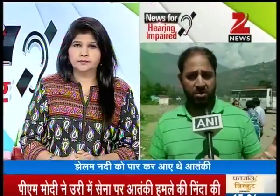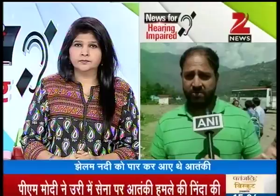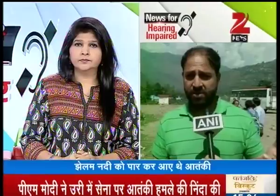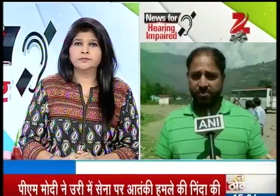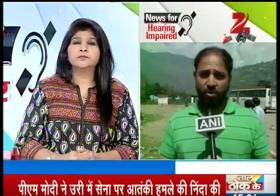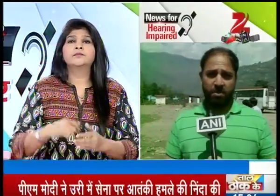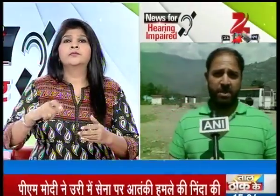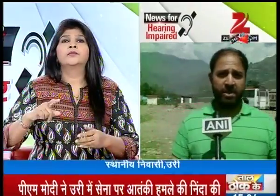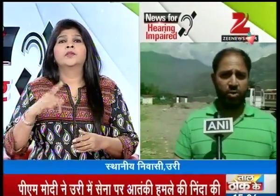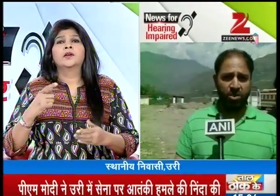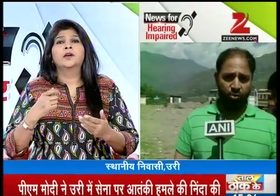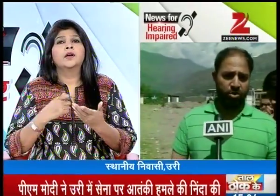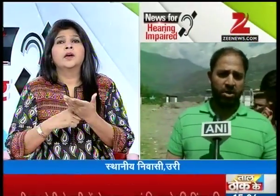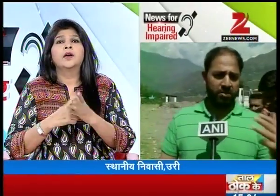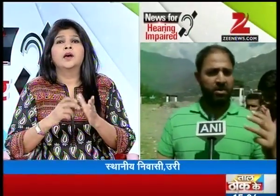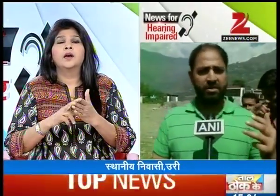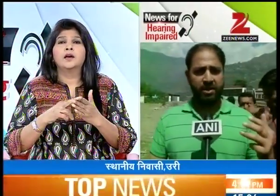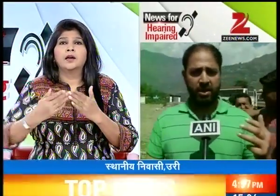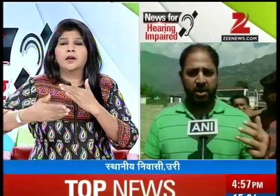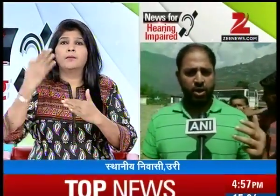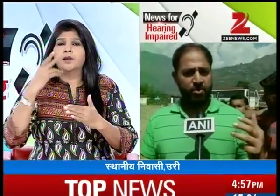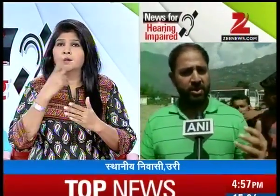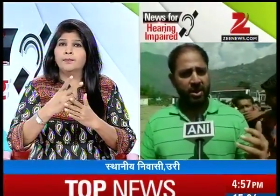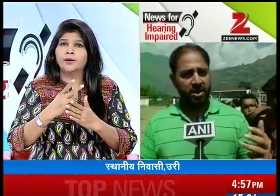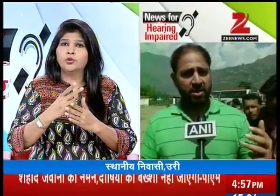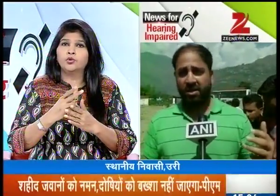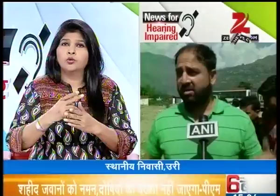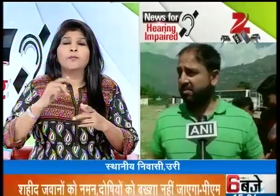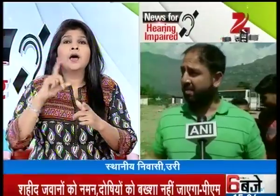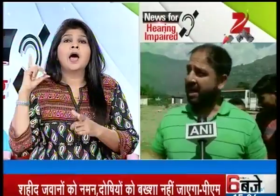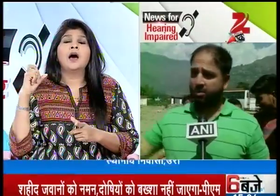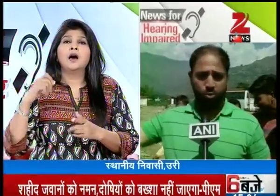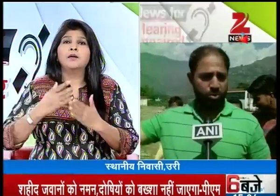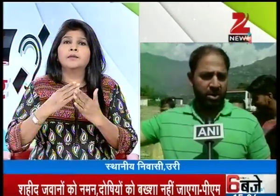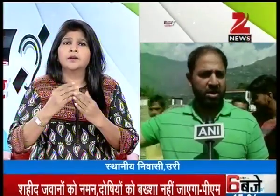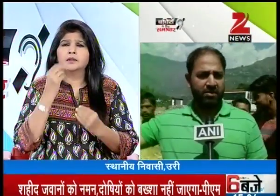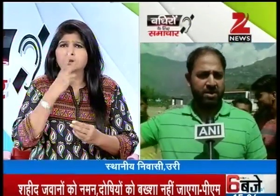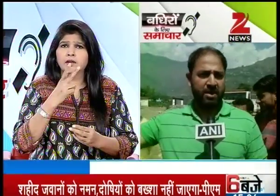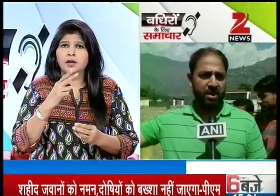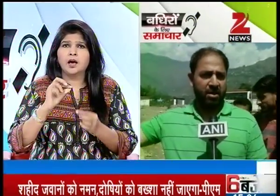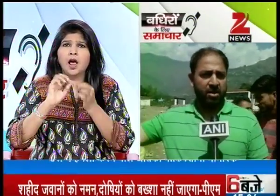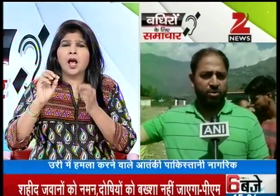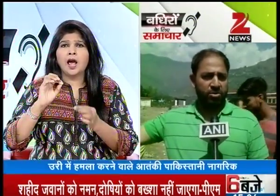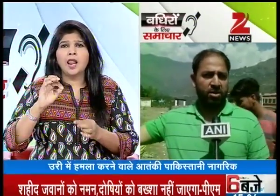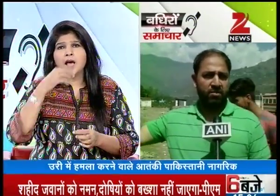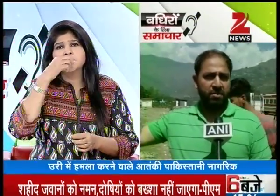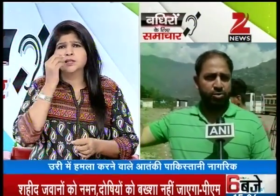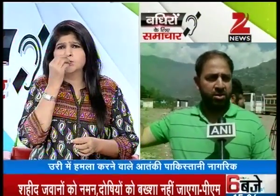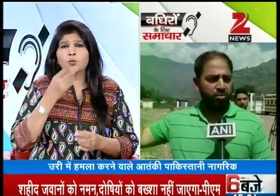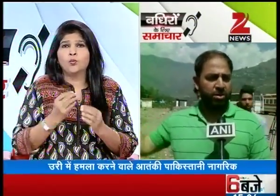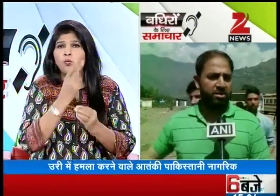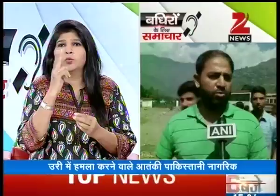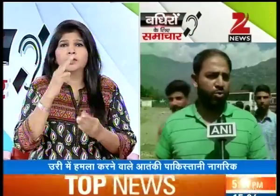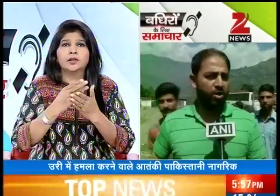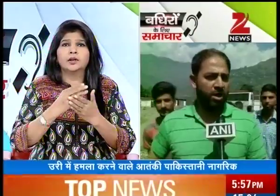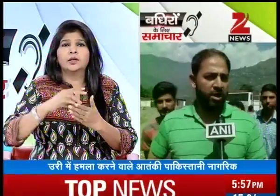मेरा जो फर्स्ट फ्लोर में मेरे बेडरूम का व्यू जो है आर्मी की तरफ है, तो मैंने देखा कि यहाँ से फिर ब्लैक स्मोक उठने की आवाज़ भी आई। तो जनरली फिर मैंने